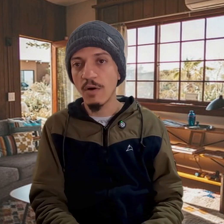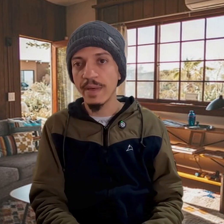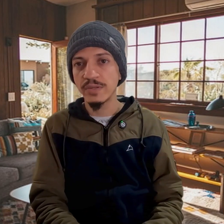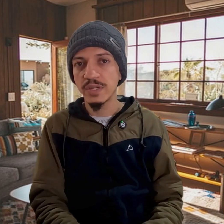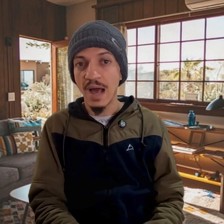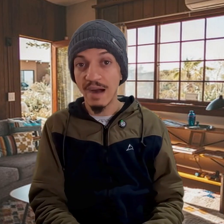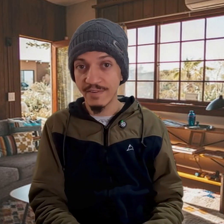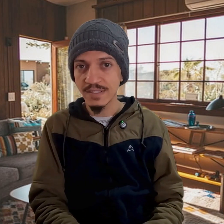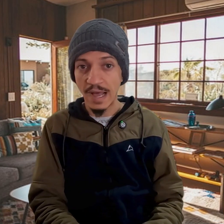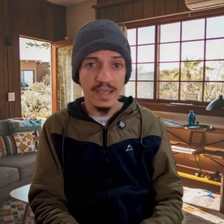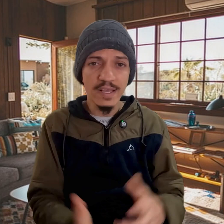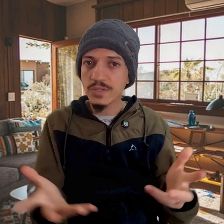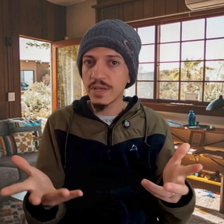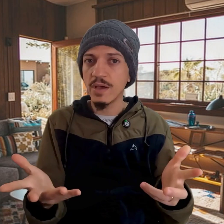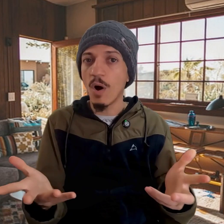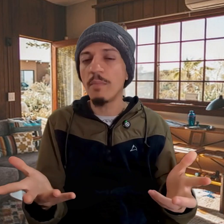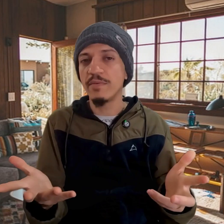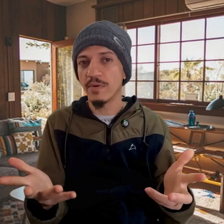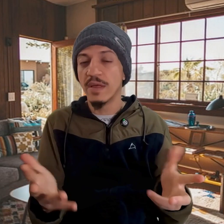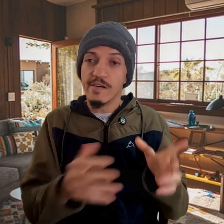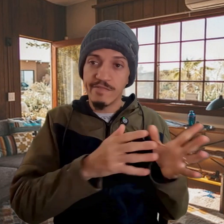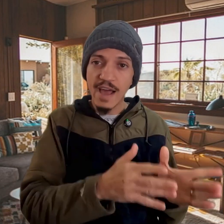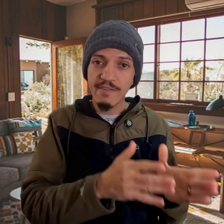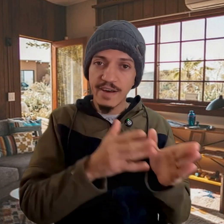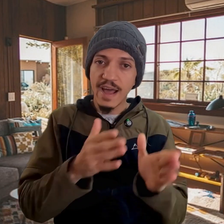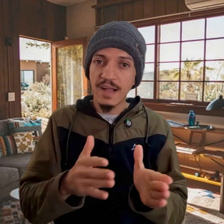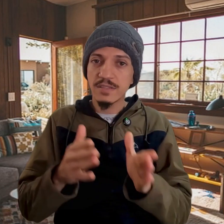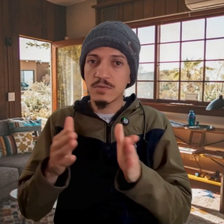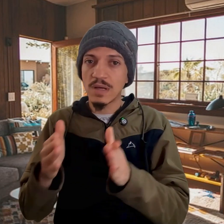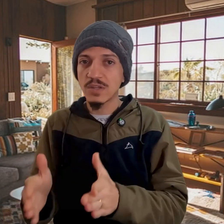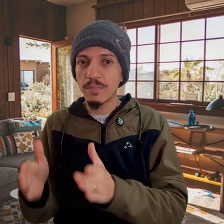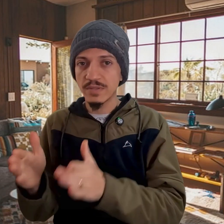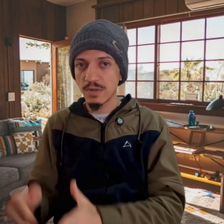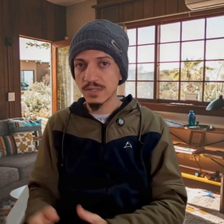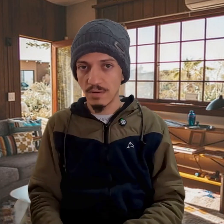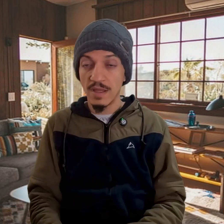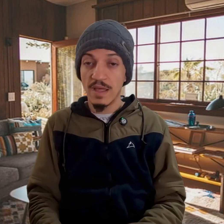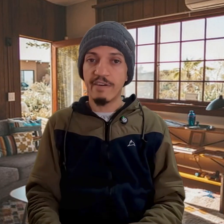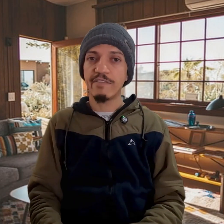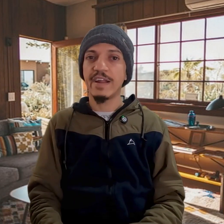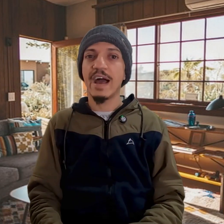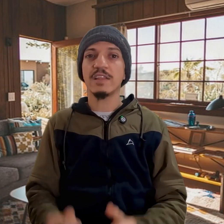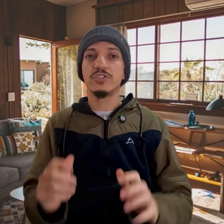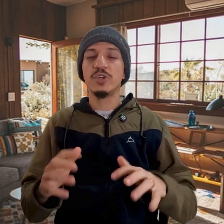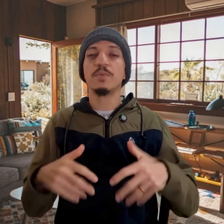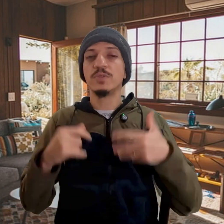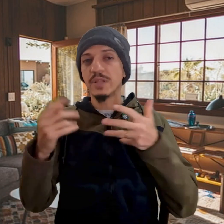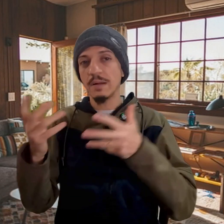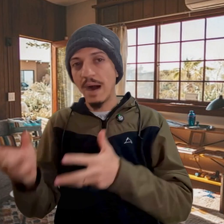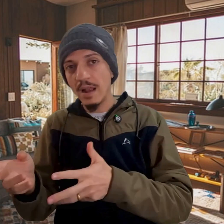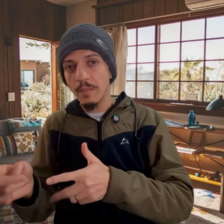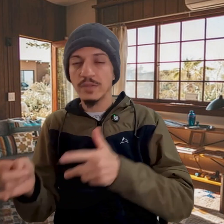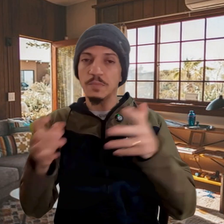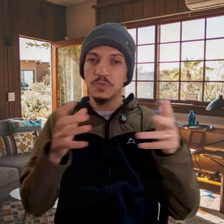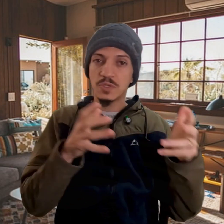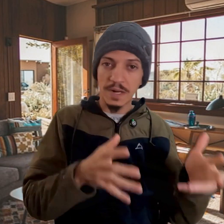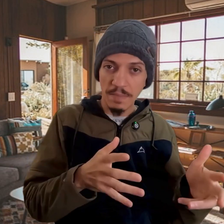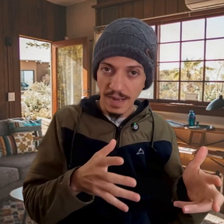realmente avançar. Isso aí, óbvio, vai variar de situação para situação, vai variar de tipo de trabalho para tipo de trabalho. E